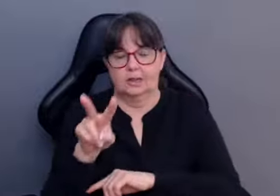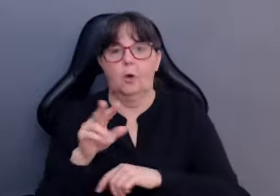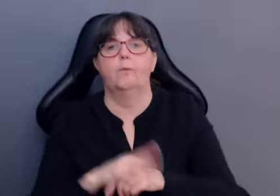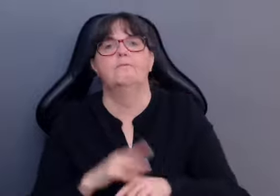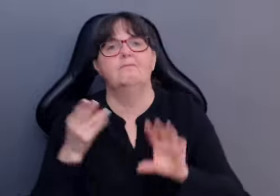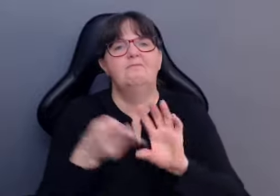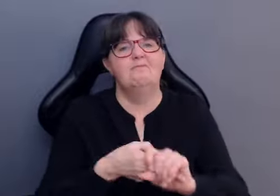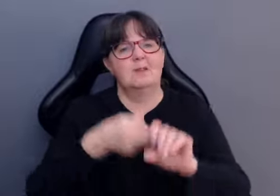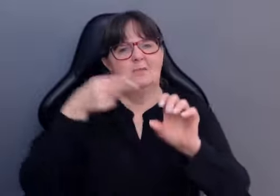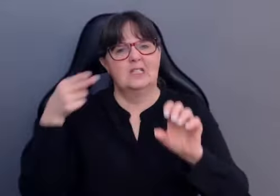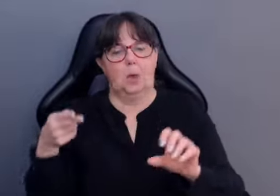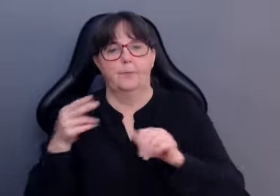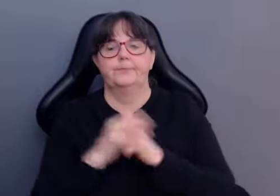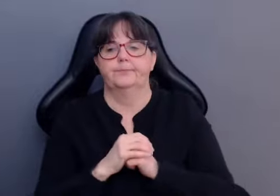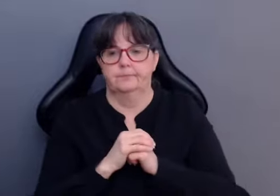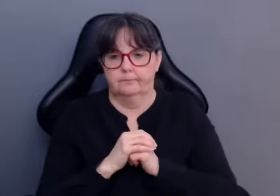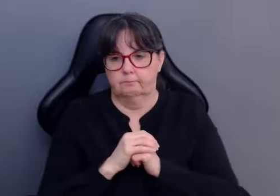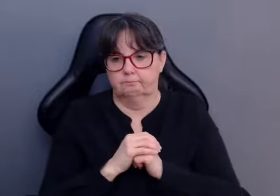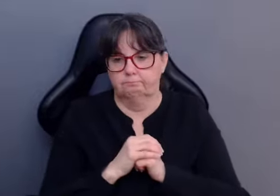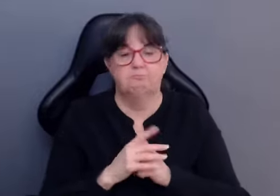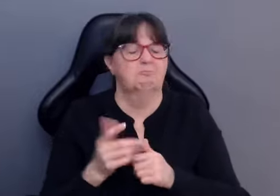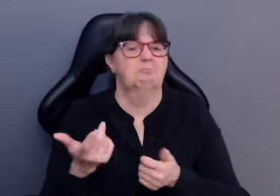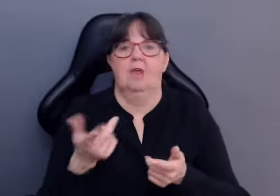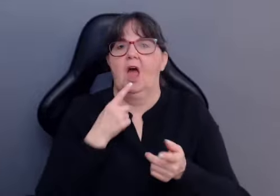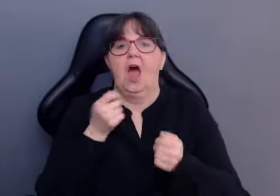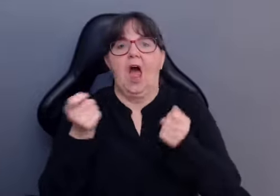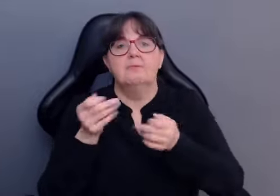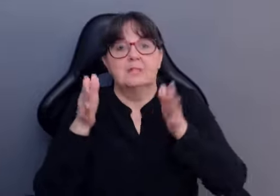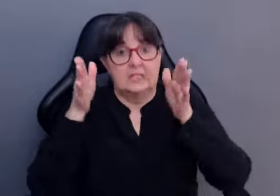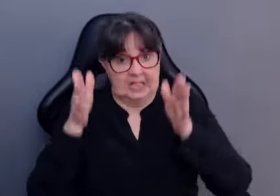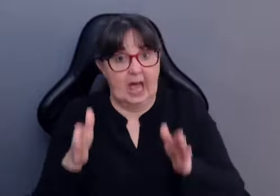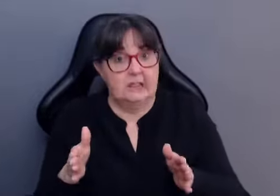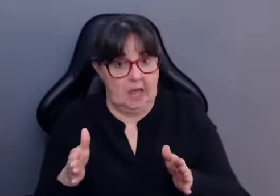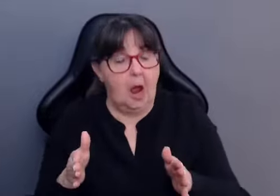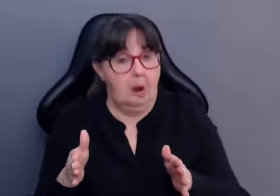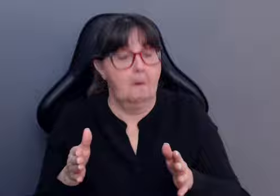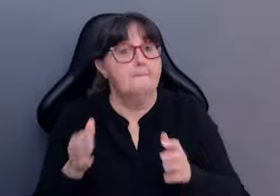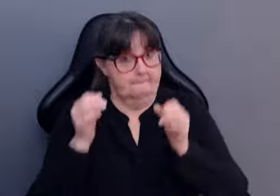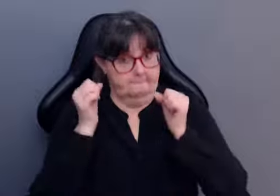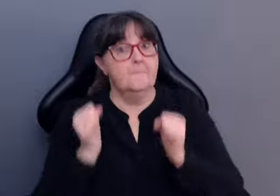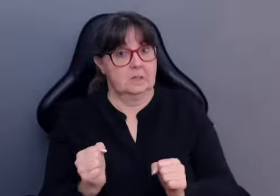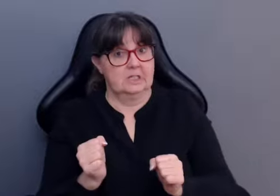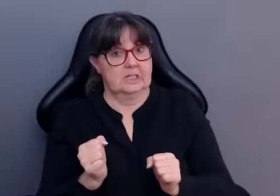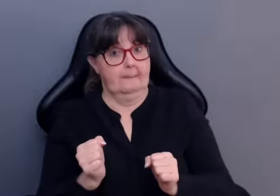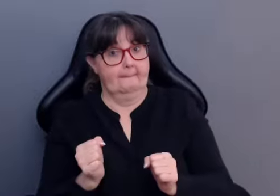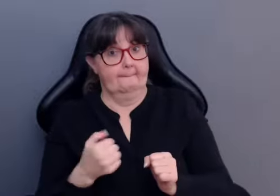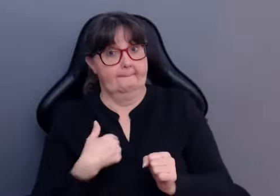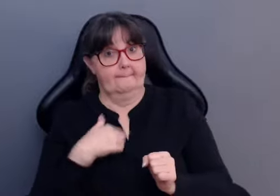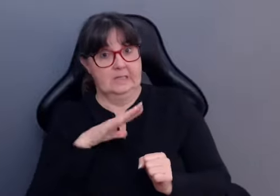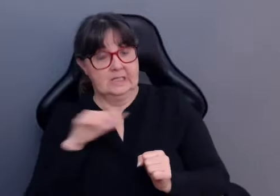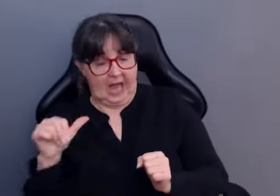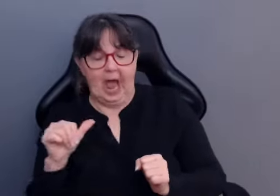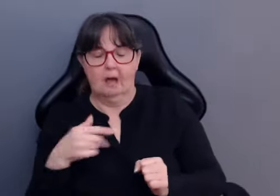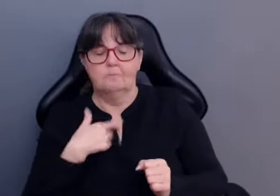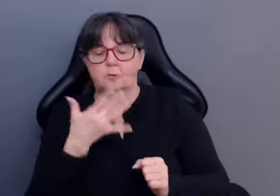Démission. Tout administrateur peut démissionner en faisant parvenir au siège